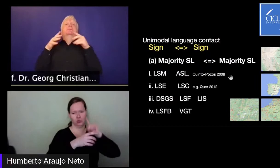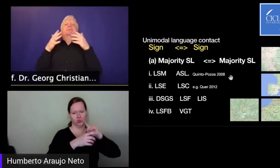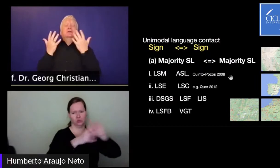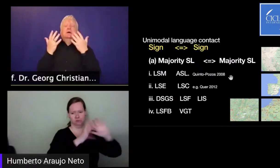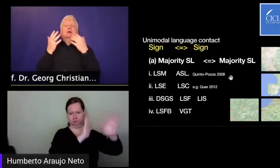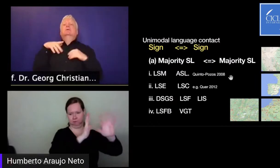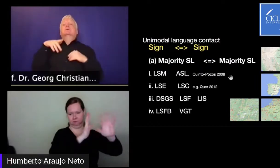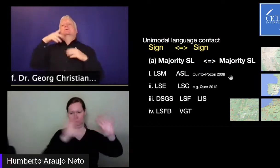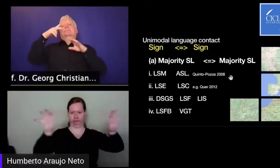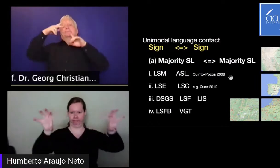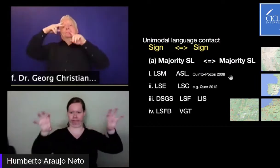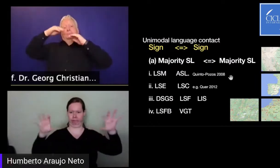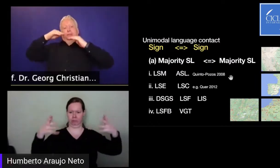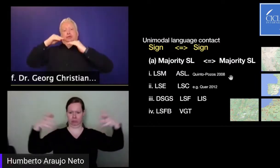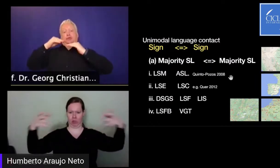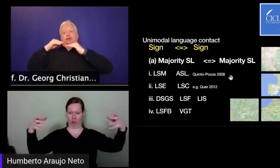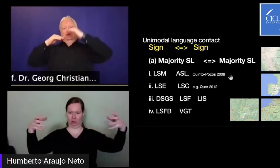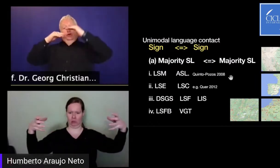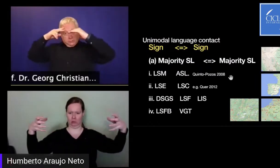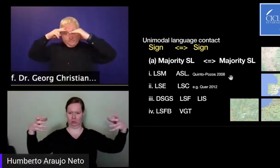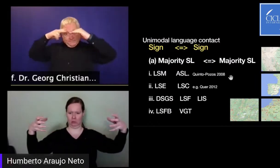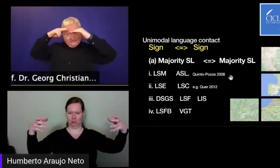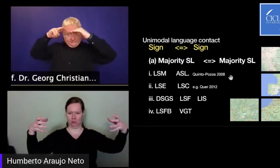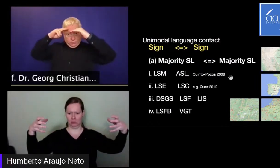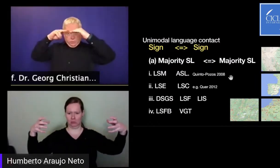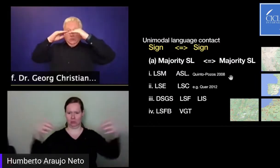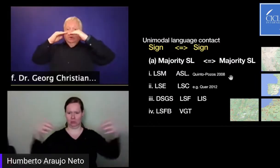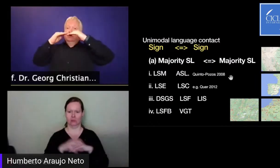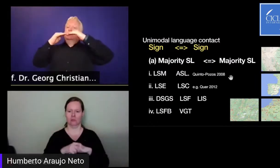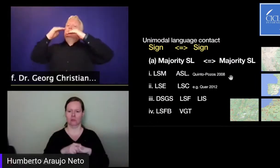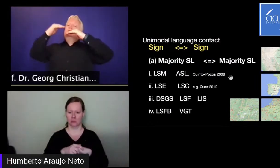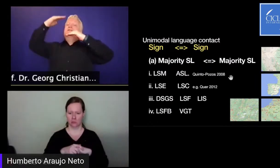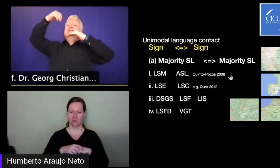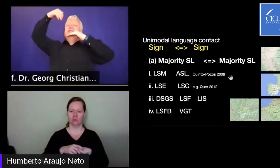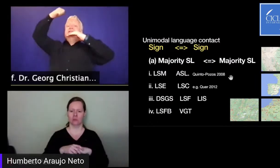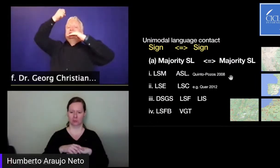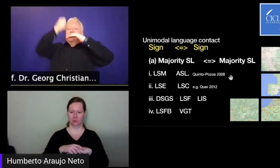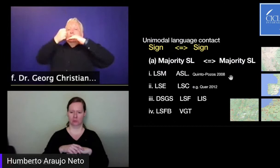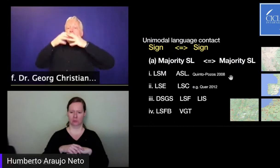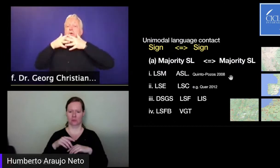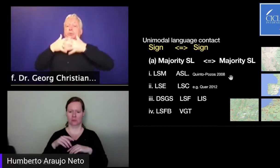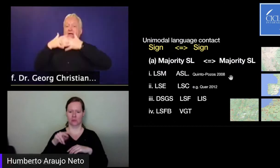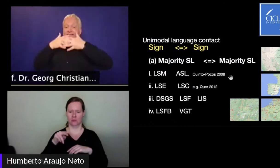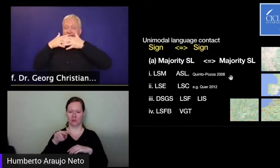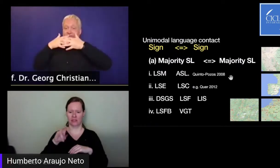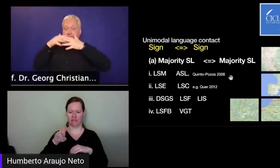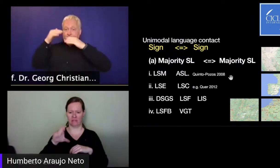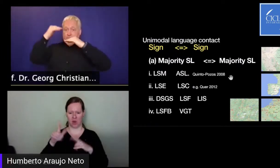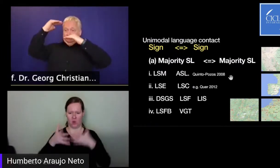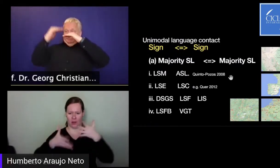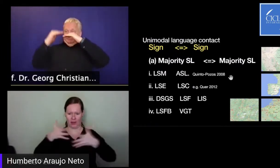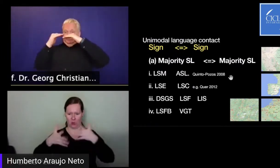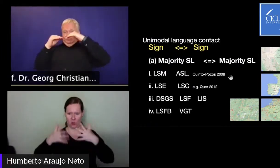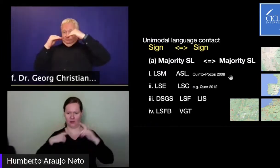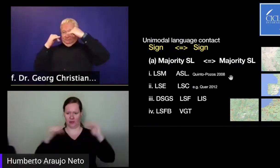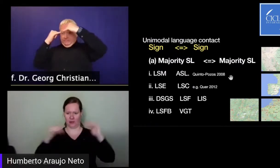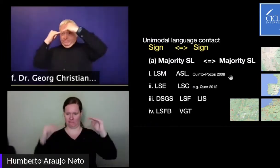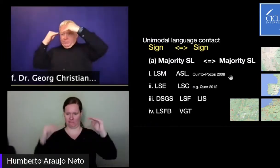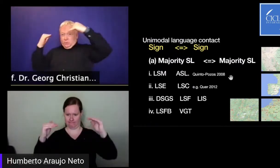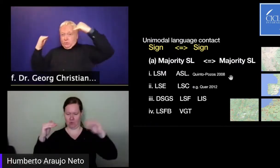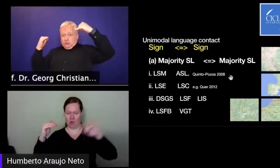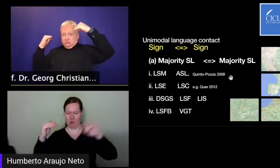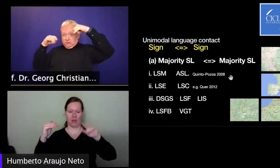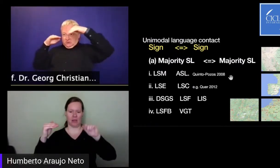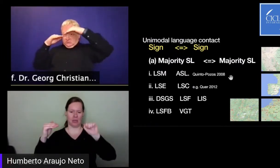Você tem alguns casos aqui exemplificados de línguas de sinais americana, línguas de sinais francesa, entre outras línguas de sinais